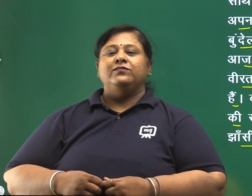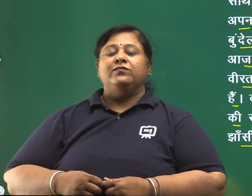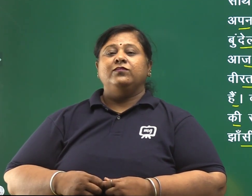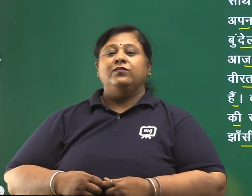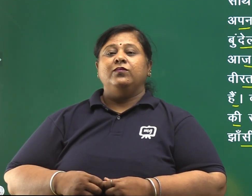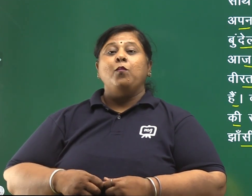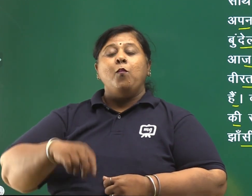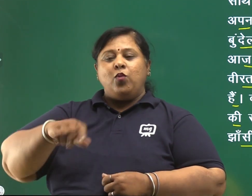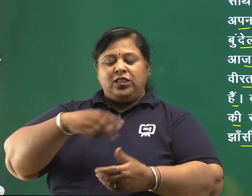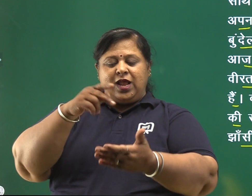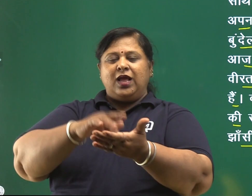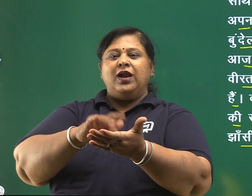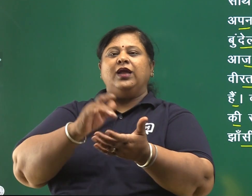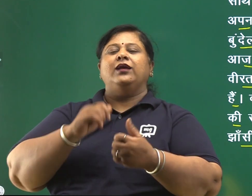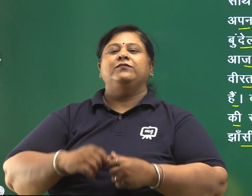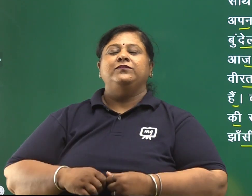बुंदेलखंड के